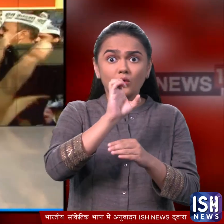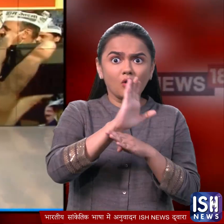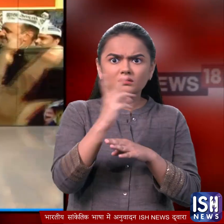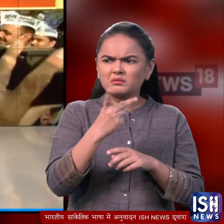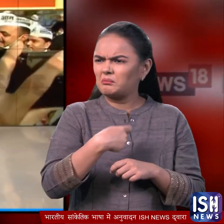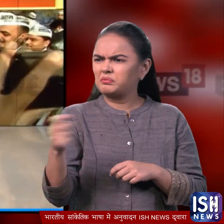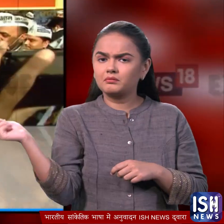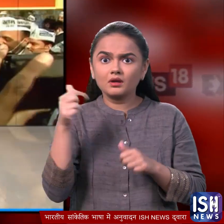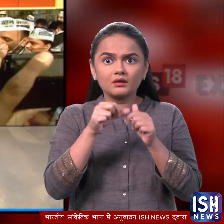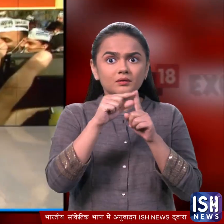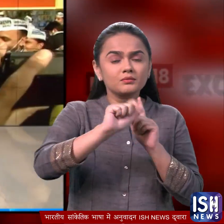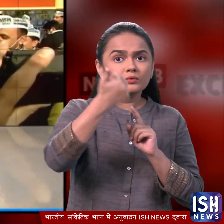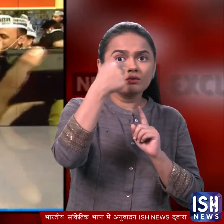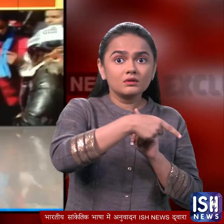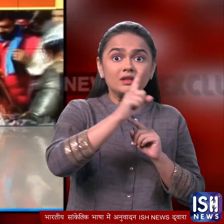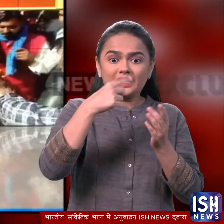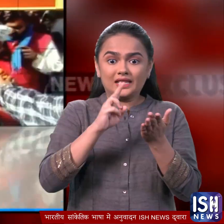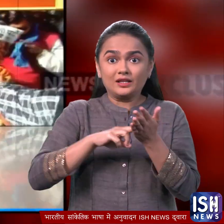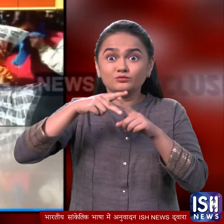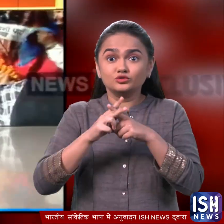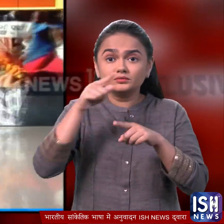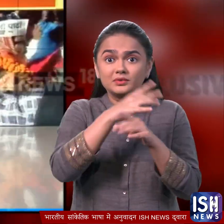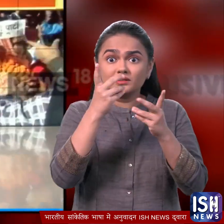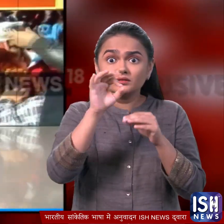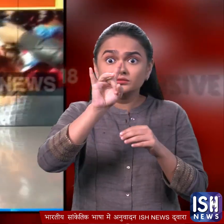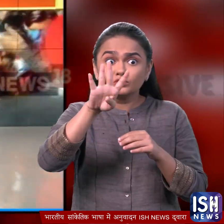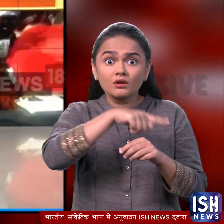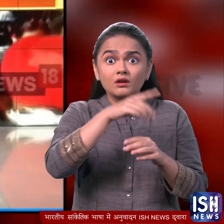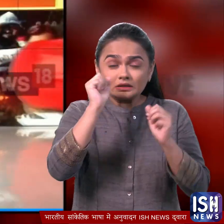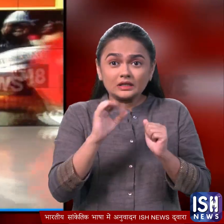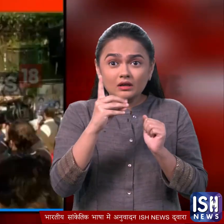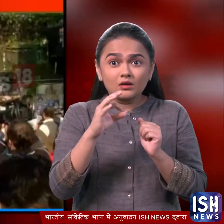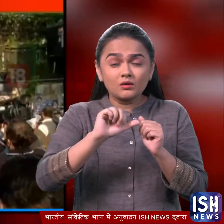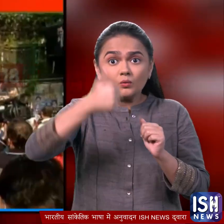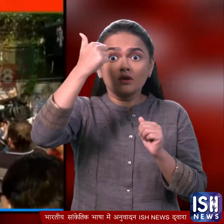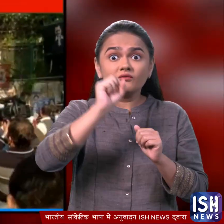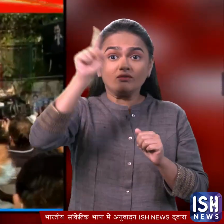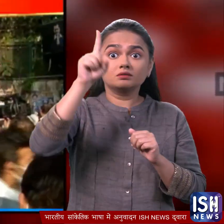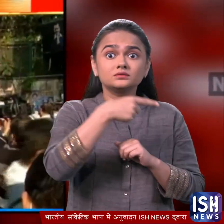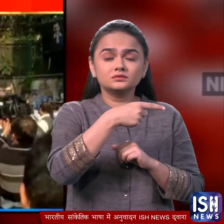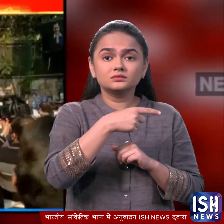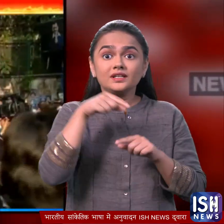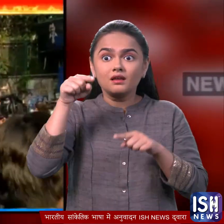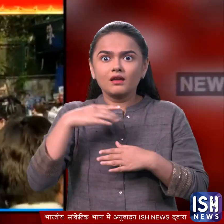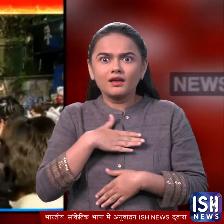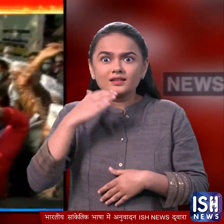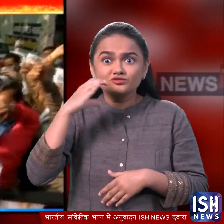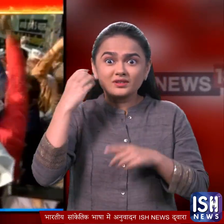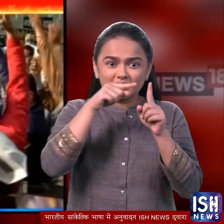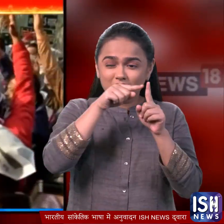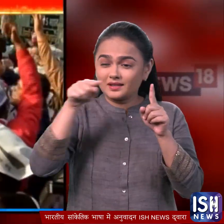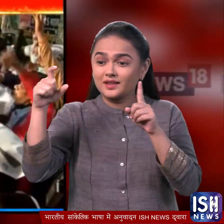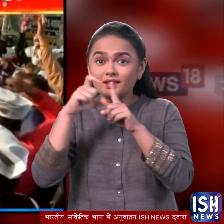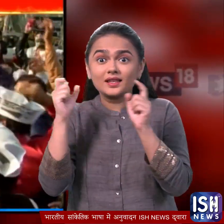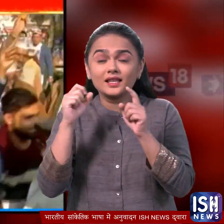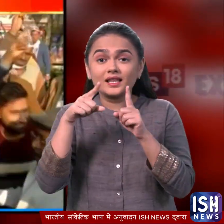कांग्रेस को पछाड़ दिया और नगर निगम की 35 में 14 सीटें जीतकर नंबर 1 पर रही, जिसकी खुशी चंडीगढ़ से दिल्ली